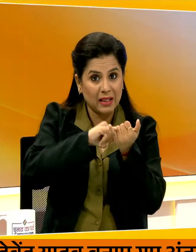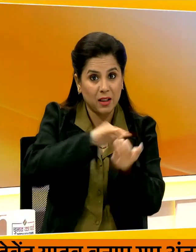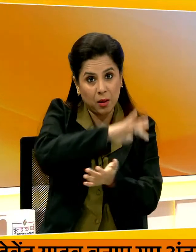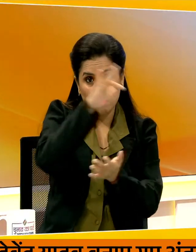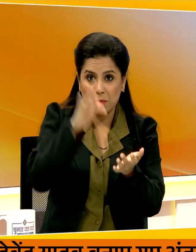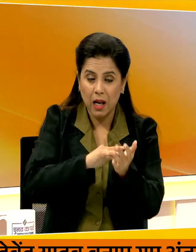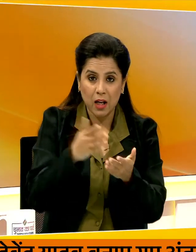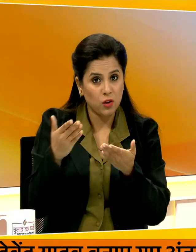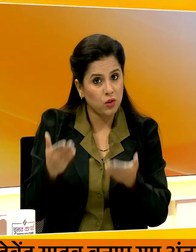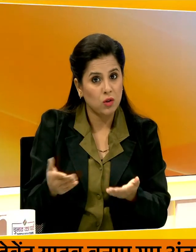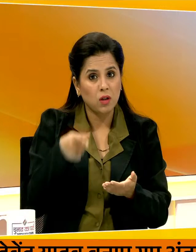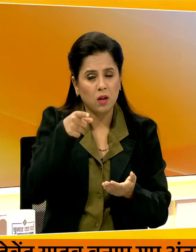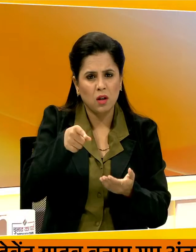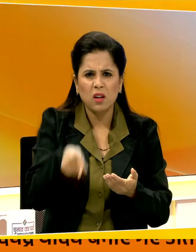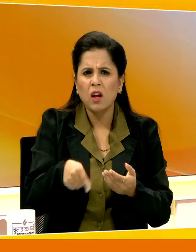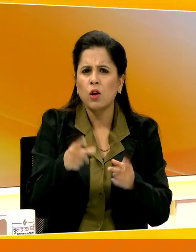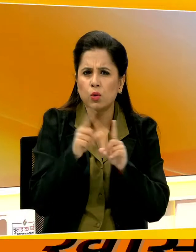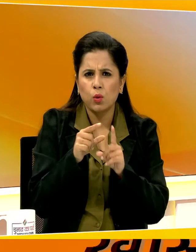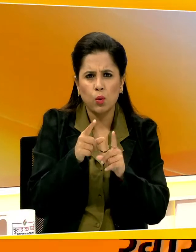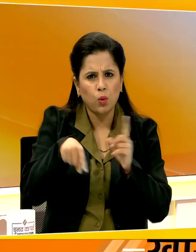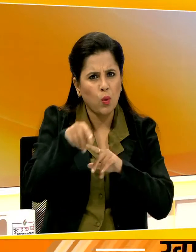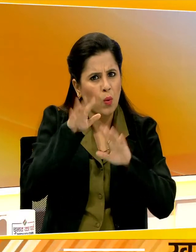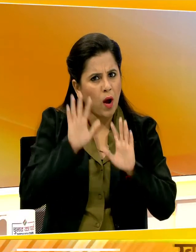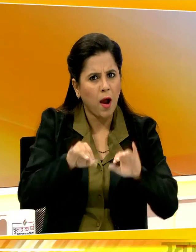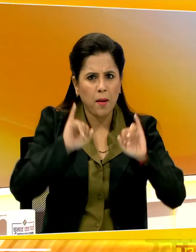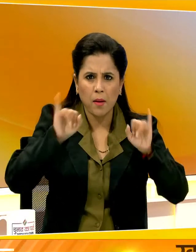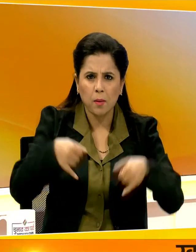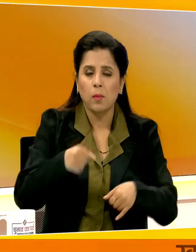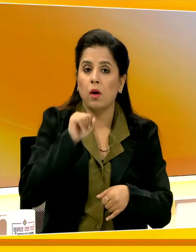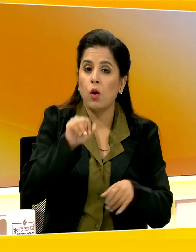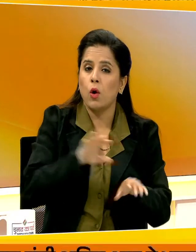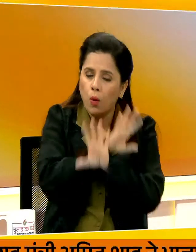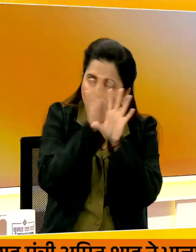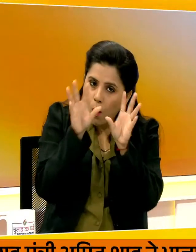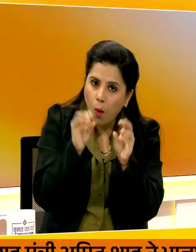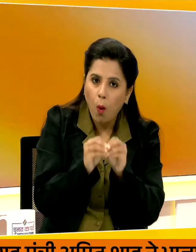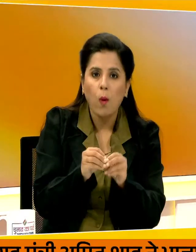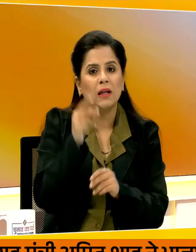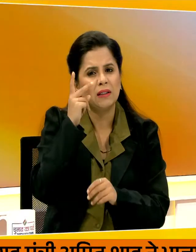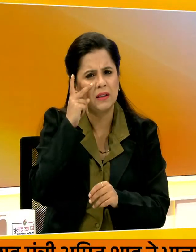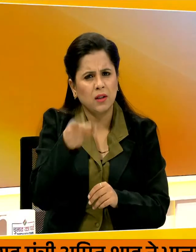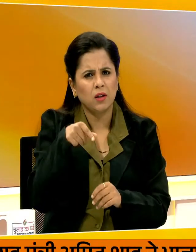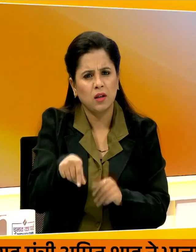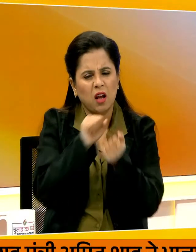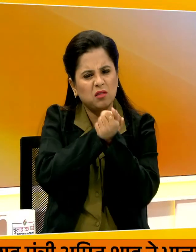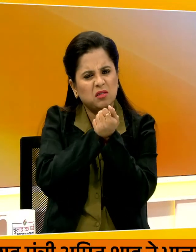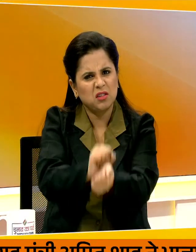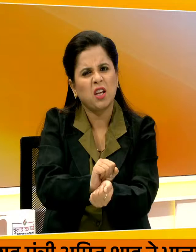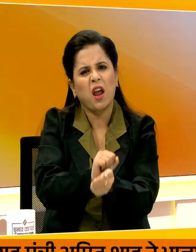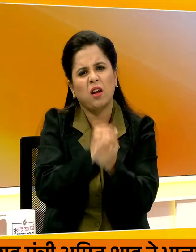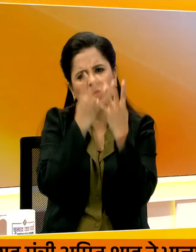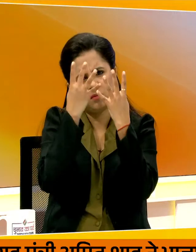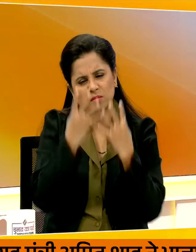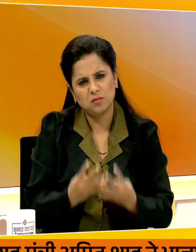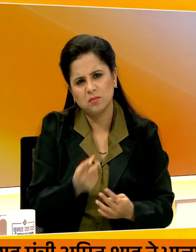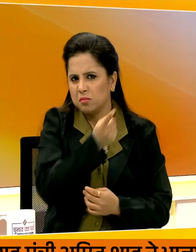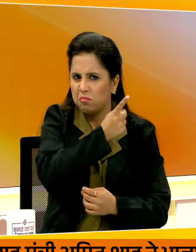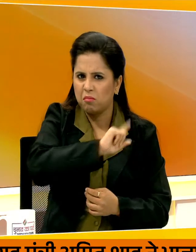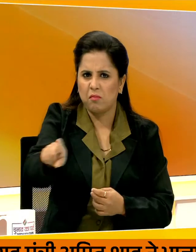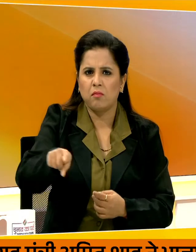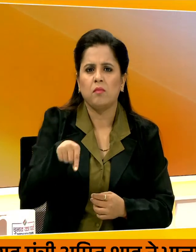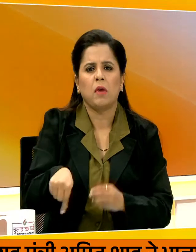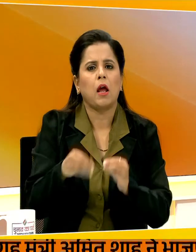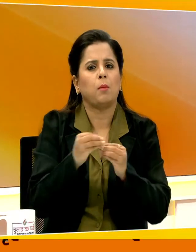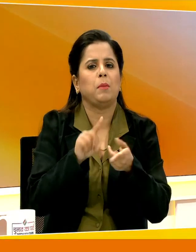में ये अत्याचार किया है, वो सबको जेल में डालने का काम